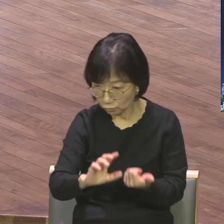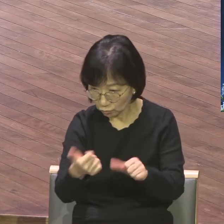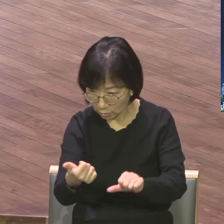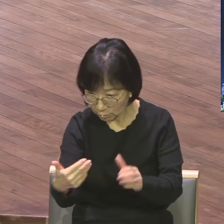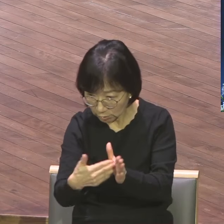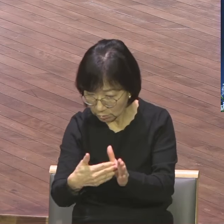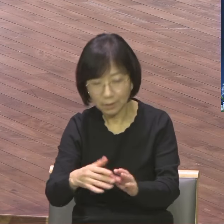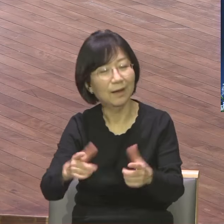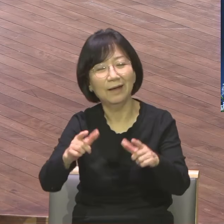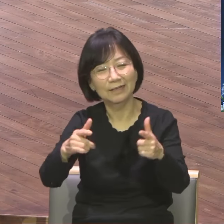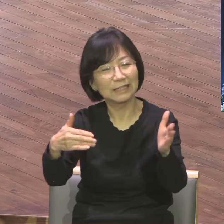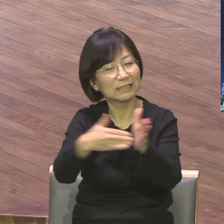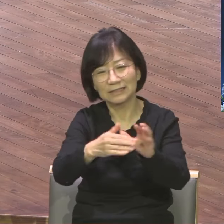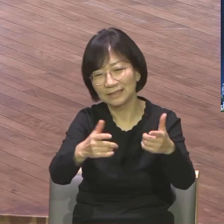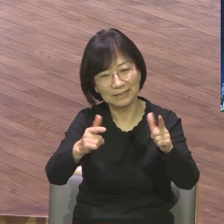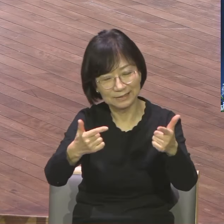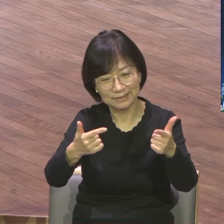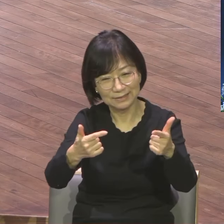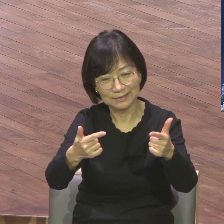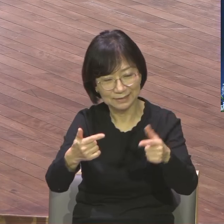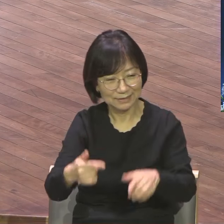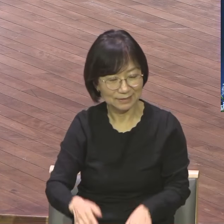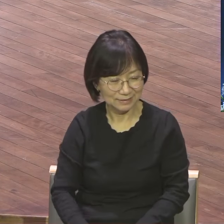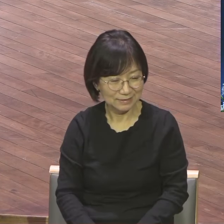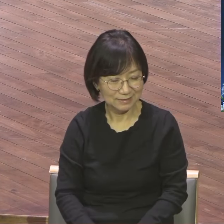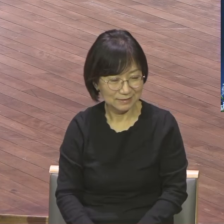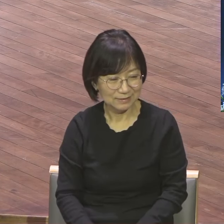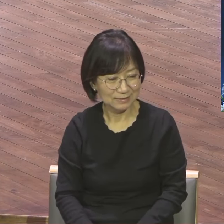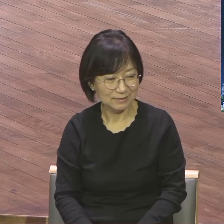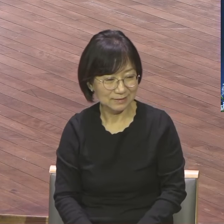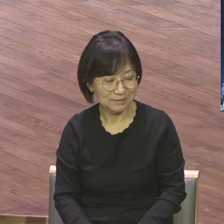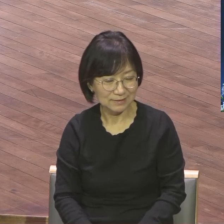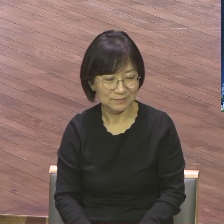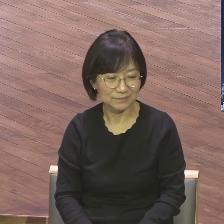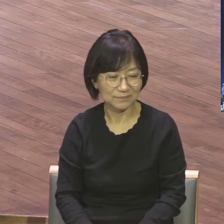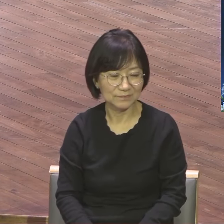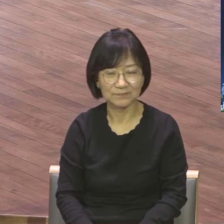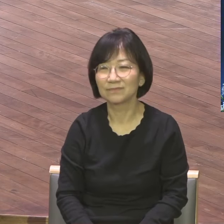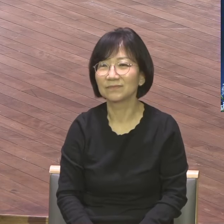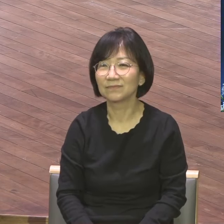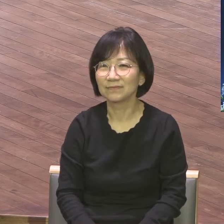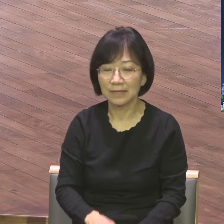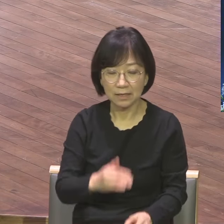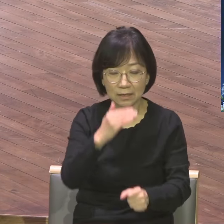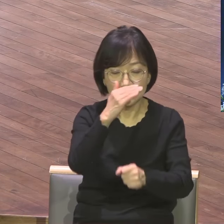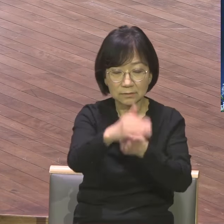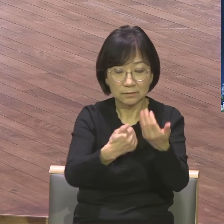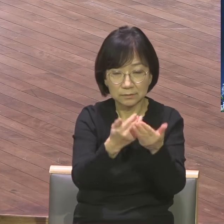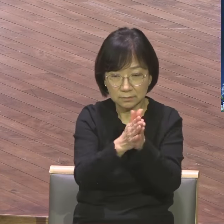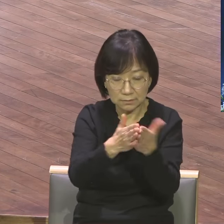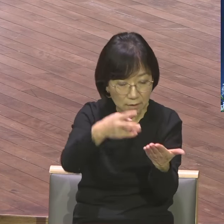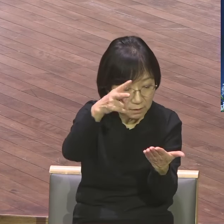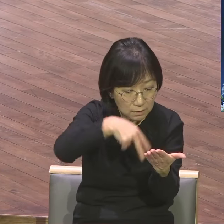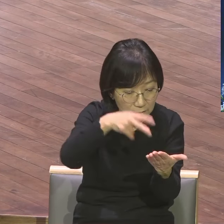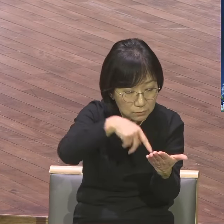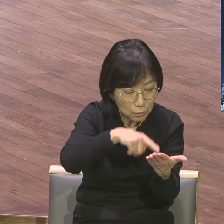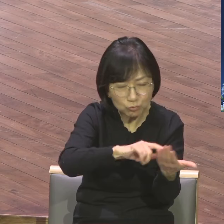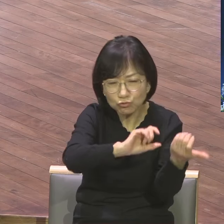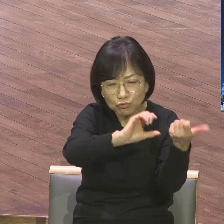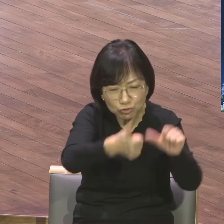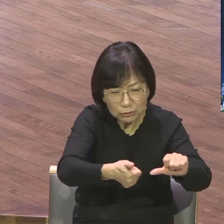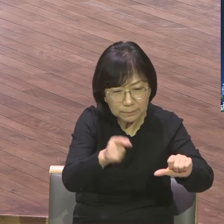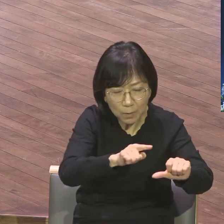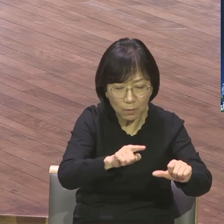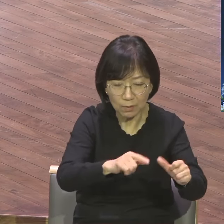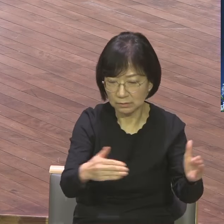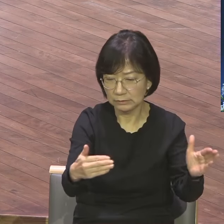이렇게 얘기합니다. 근데 성경에서의 죽음은 끝이 아니라 새로운 시작이에요. 야고보의